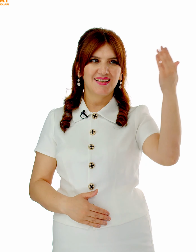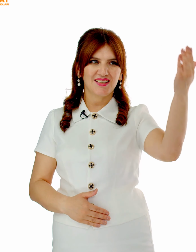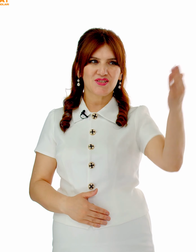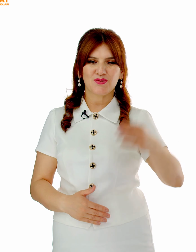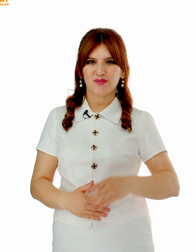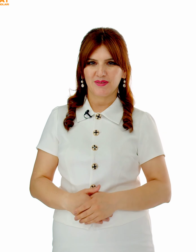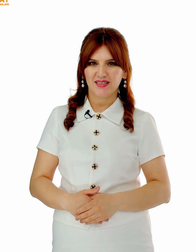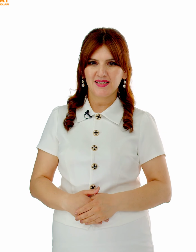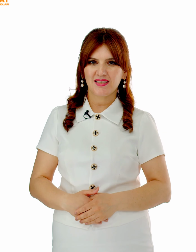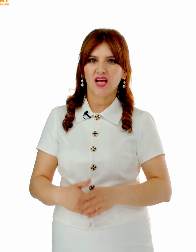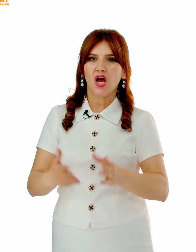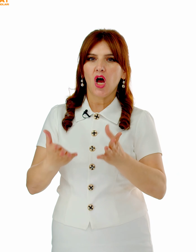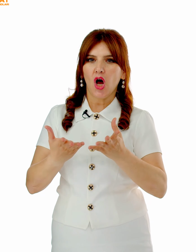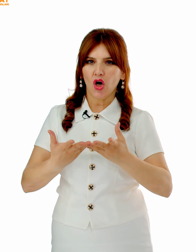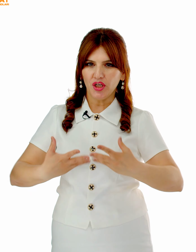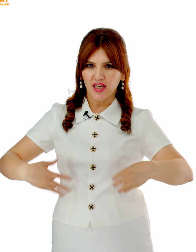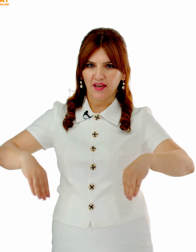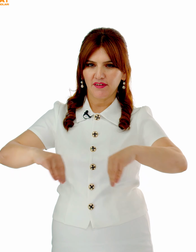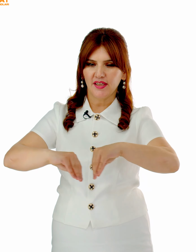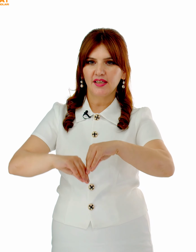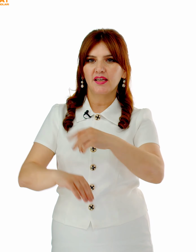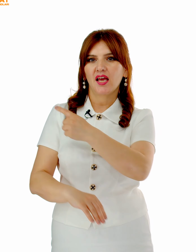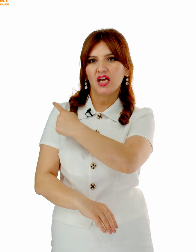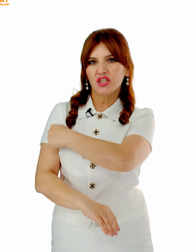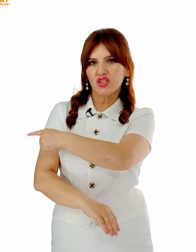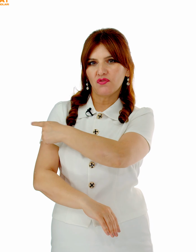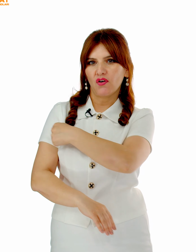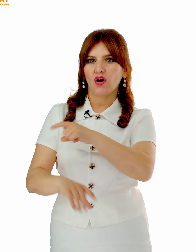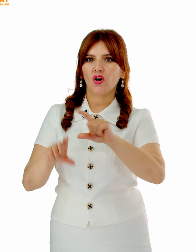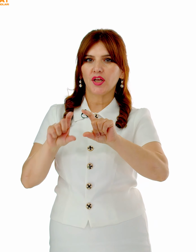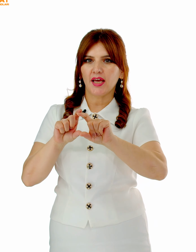Keyingi so'zimiz oilaviy shifoxona.